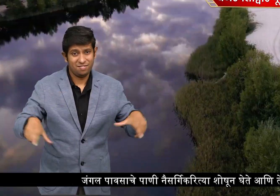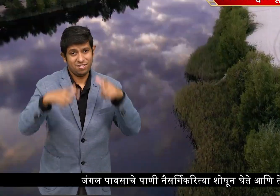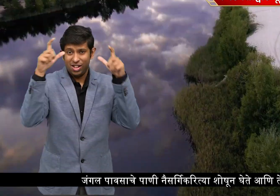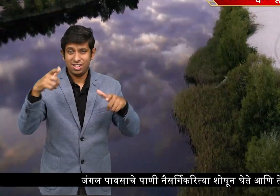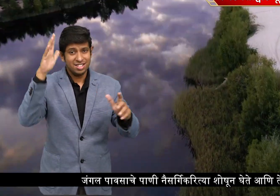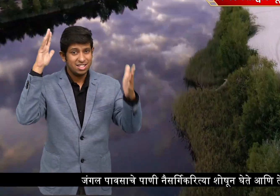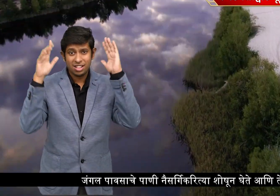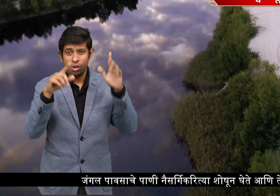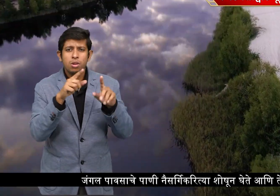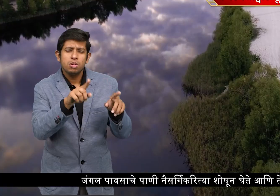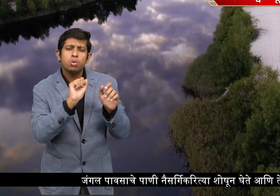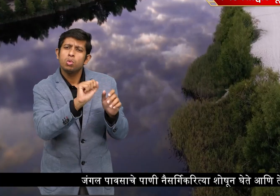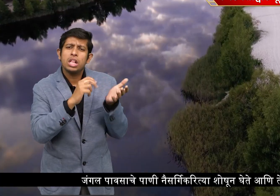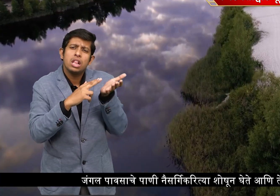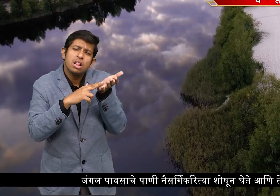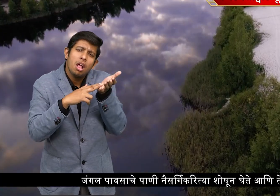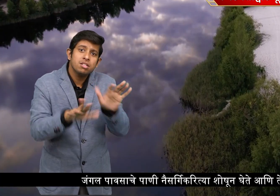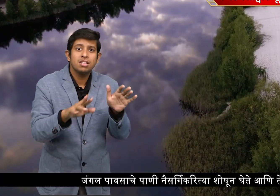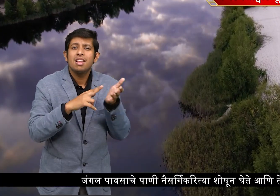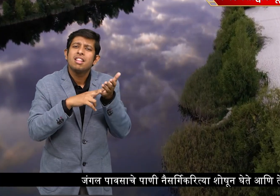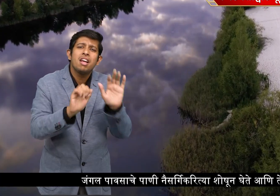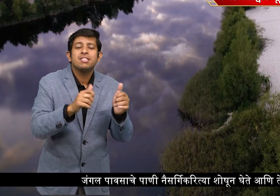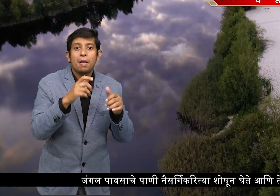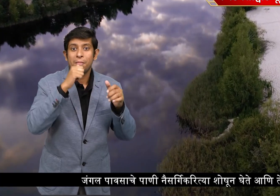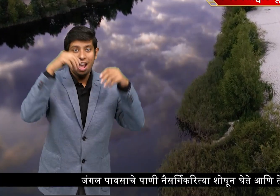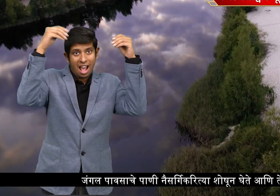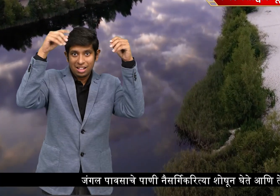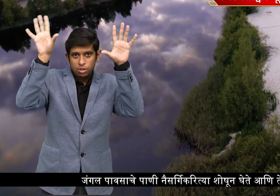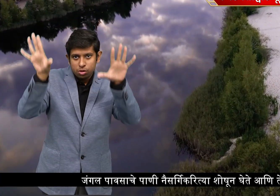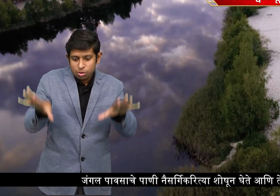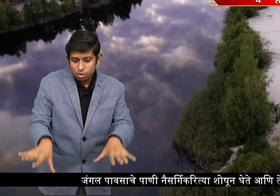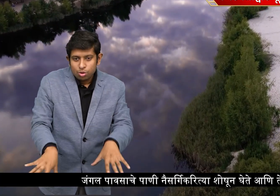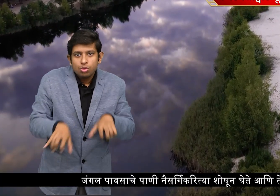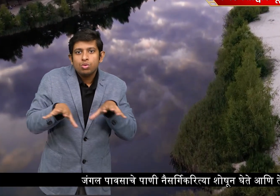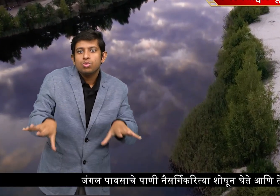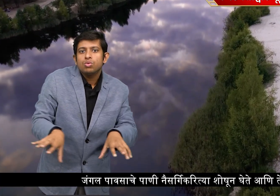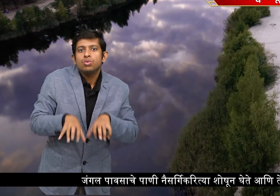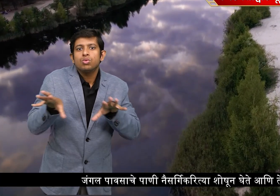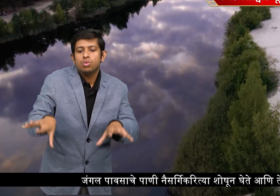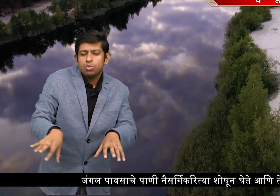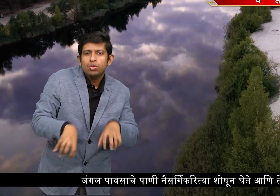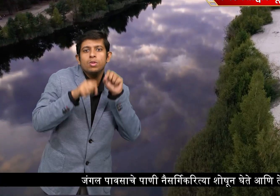जंगल पावसाचे पाणी नैसर्गिकरित्या शोषून घेते आणि ते झिरपू देते.